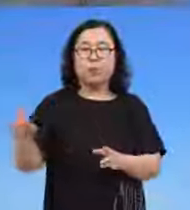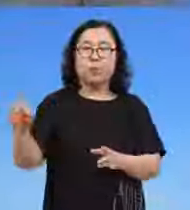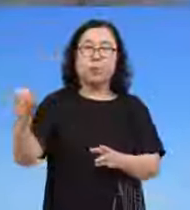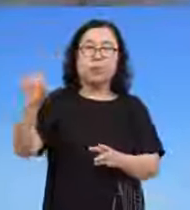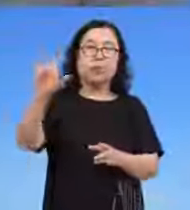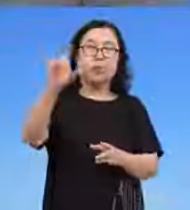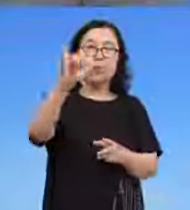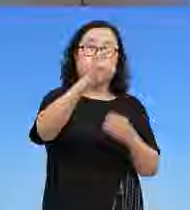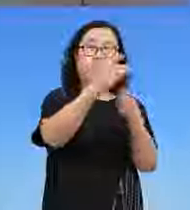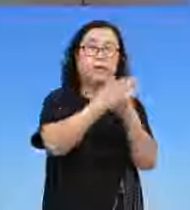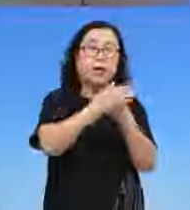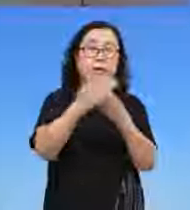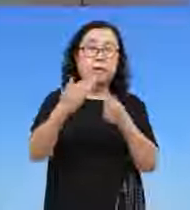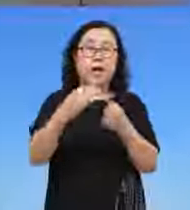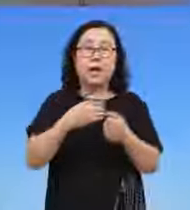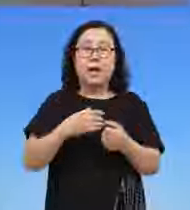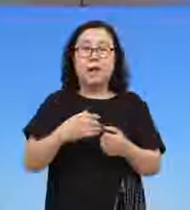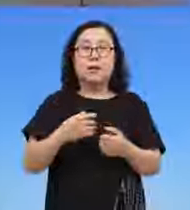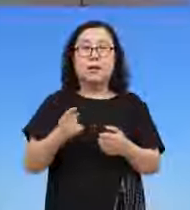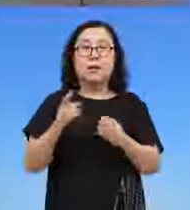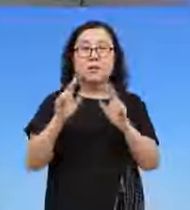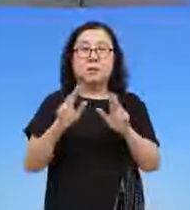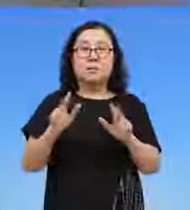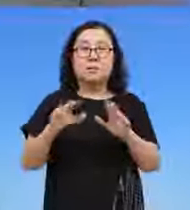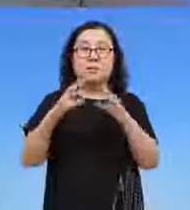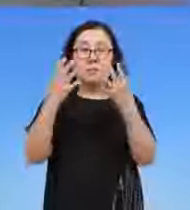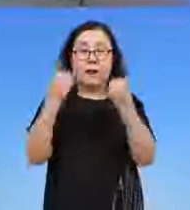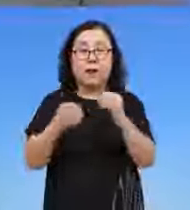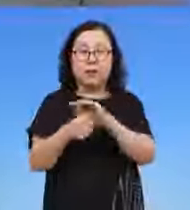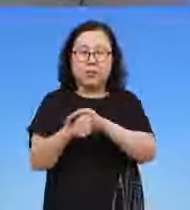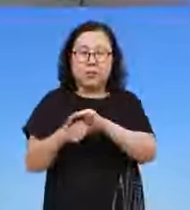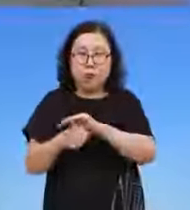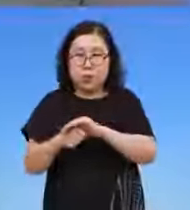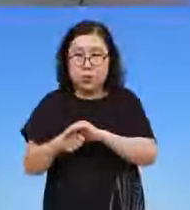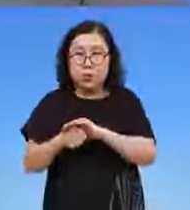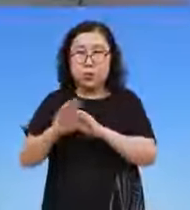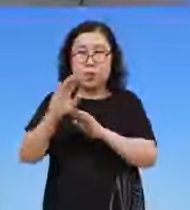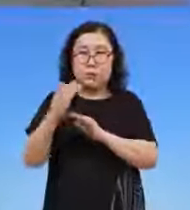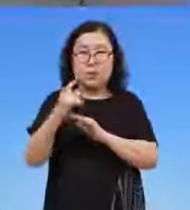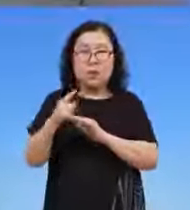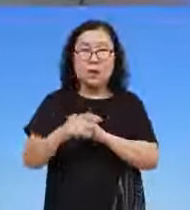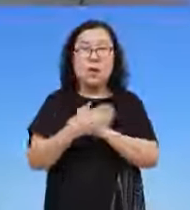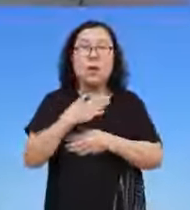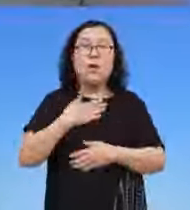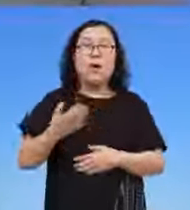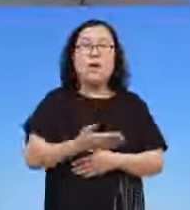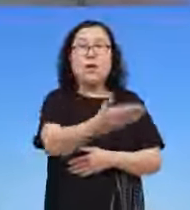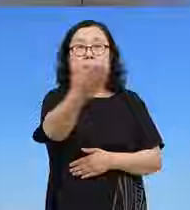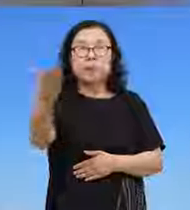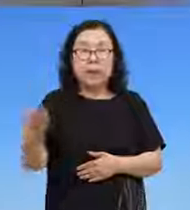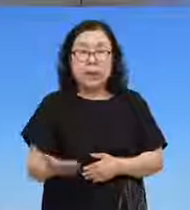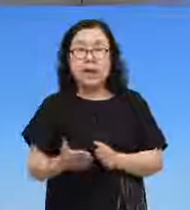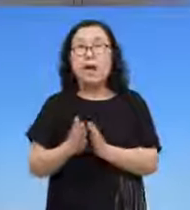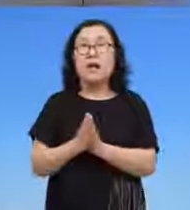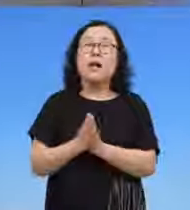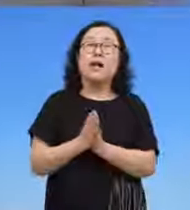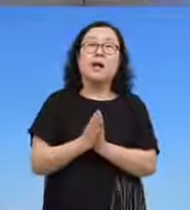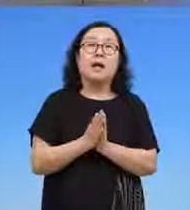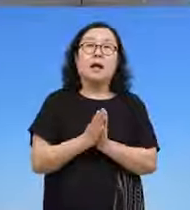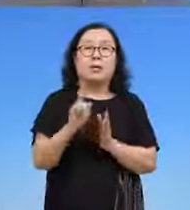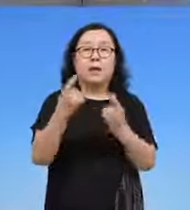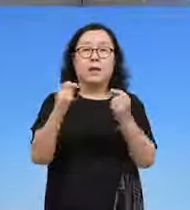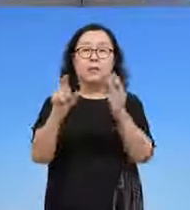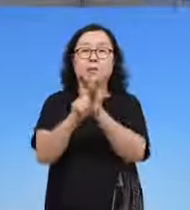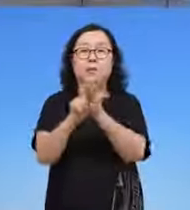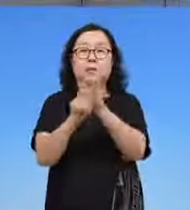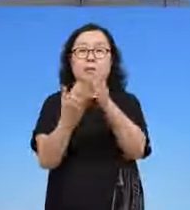코로나19 가운데 위축된 이 상황 속에서 저와 여러분에게 이 믿음이 작동되기를 바랍니다. 지루한 코로나19가